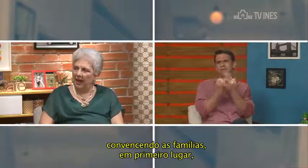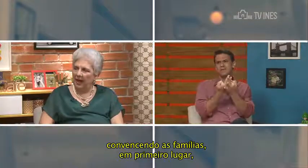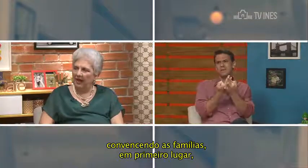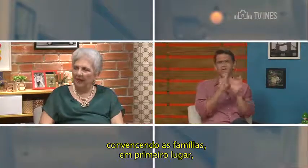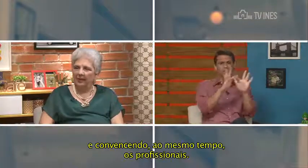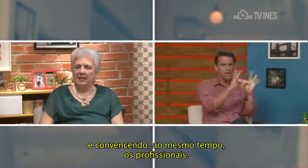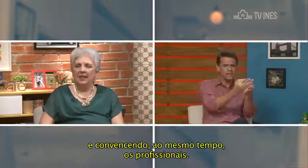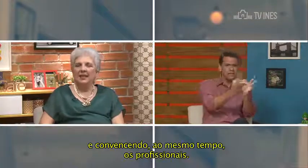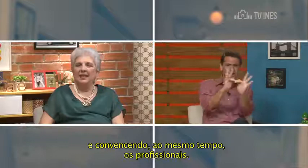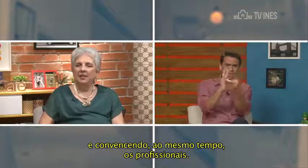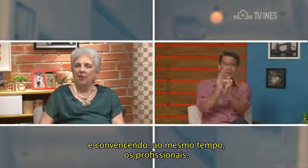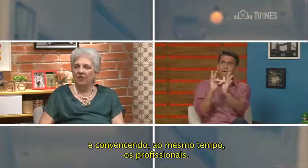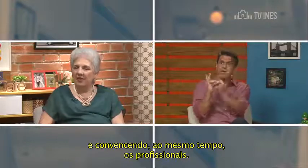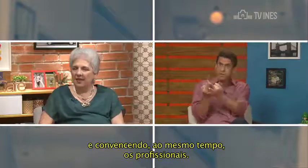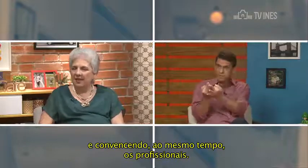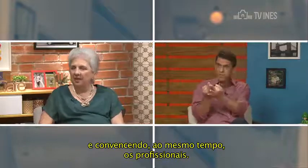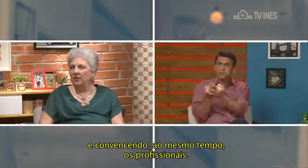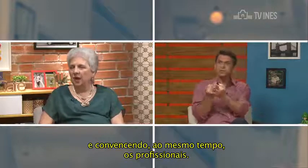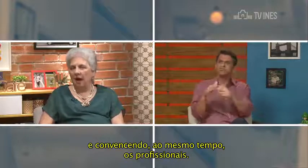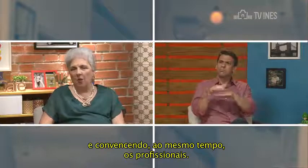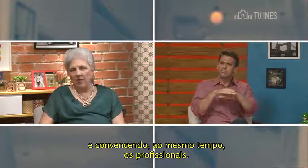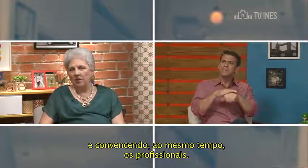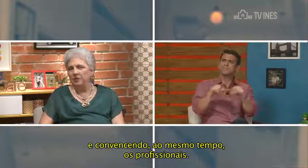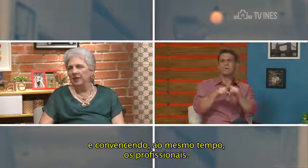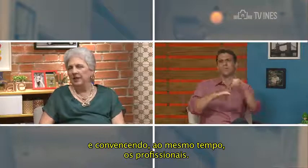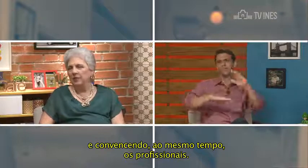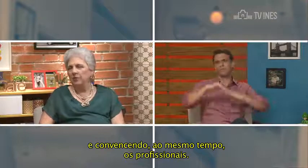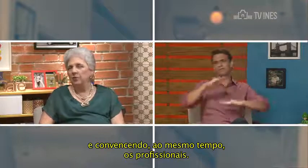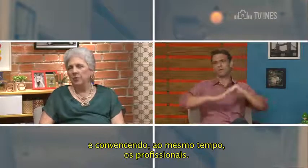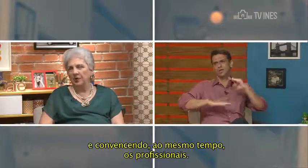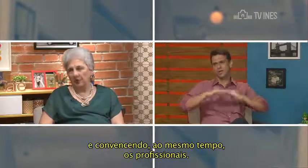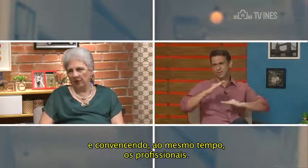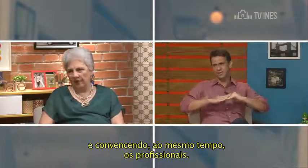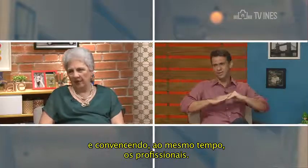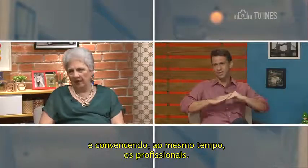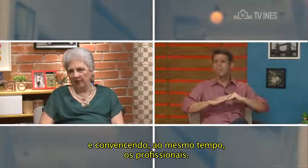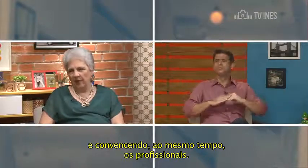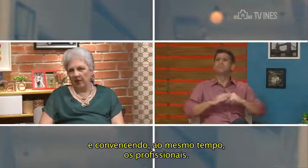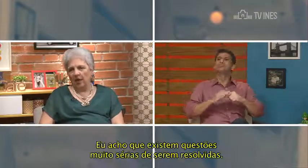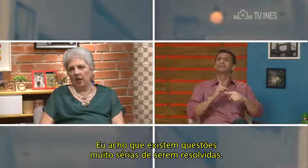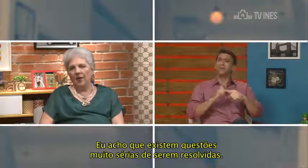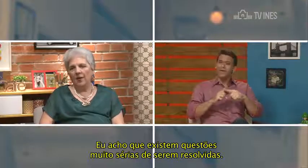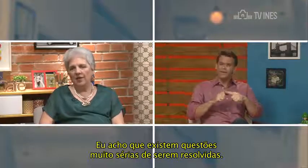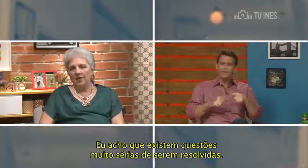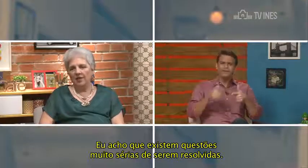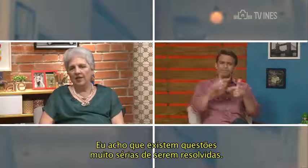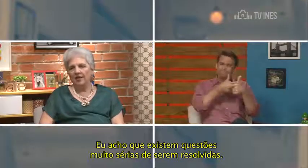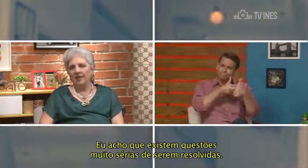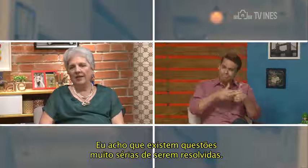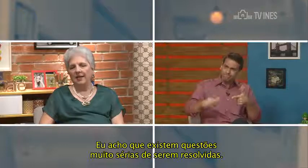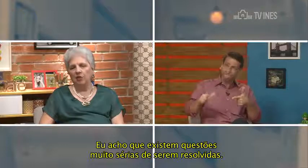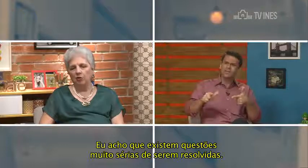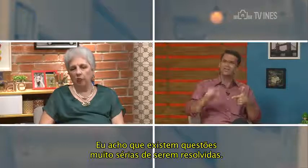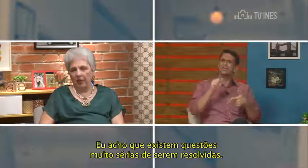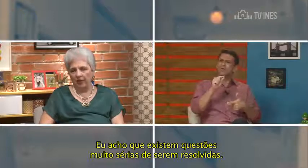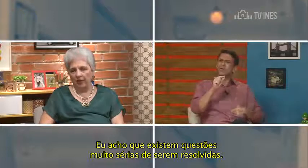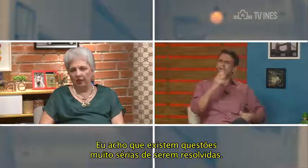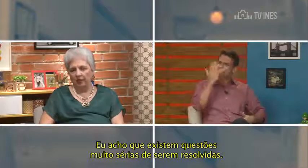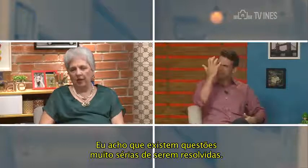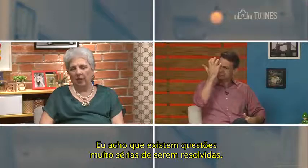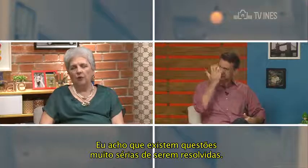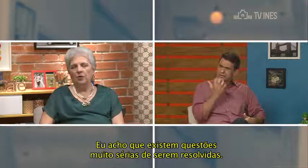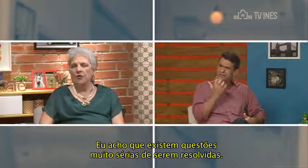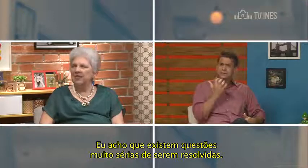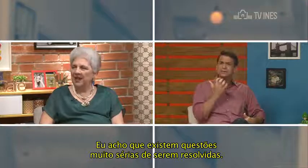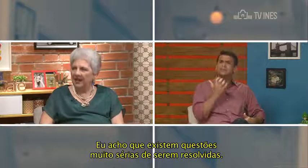primeiro lugar E convencendo ao mesmo tempo Os profissionais Eu acho que existem questões